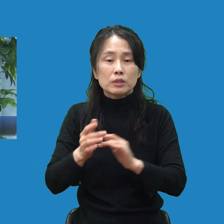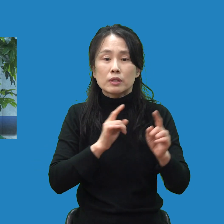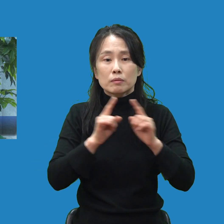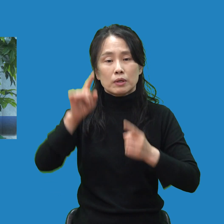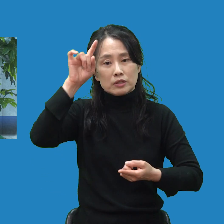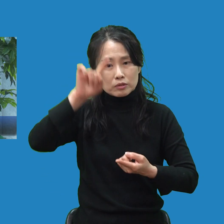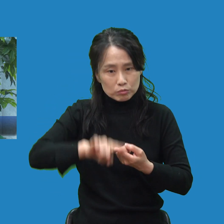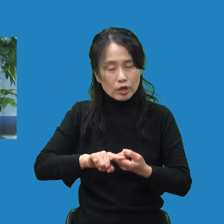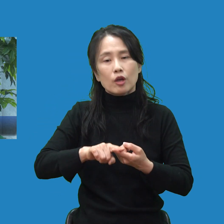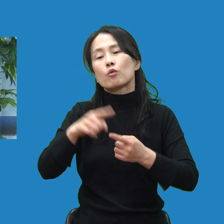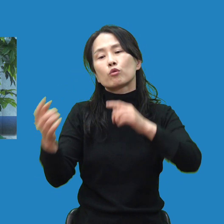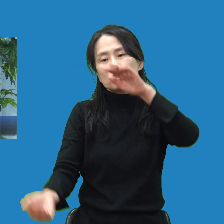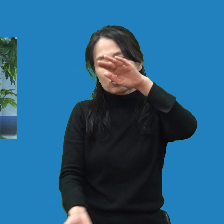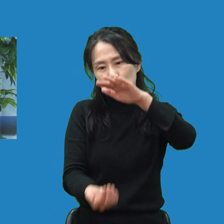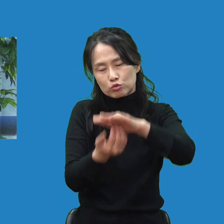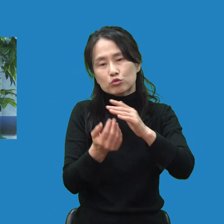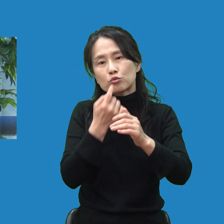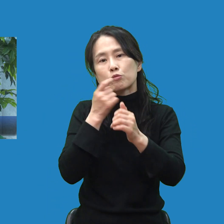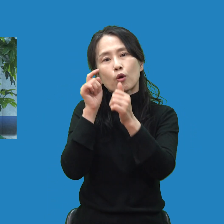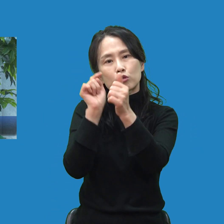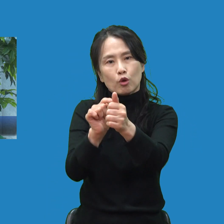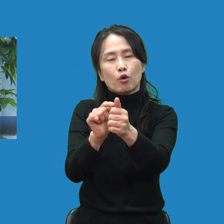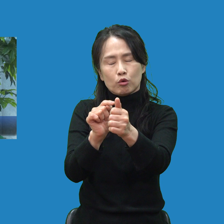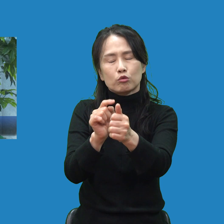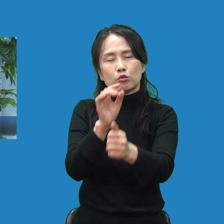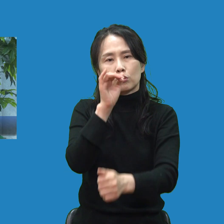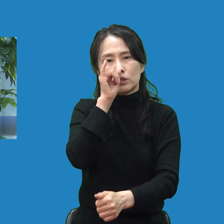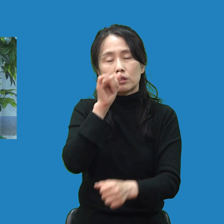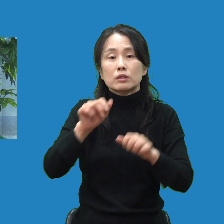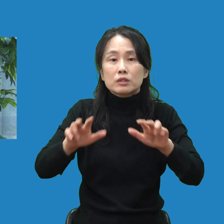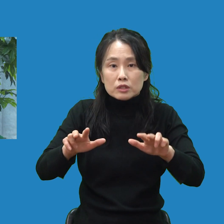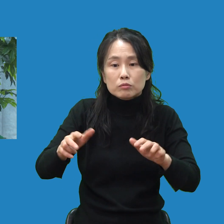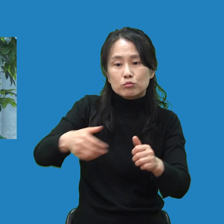성취하시는 말씀 명령 사건이지요.